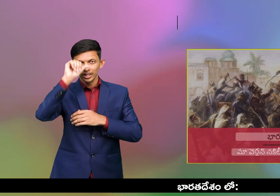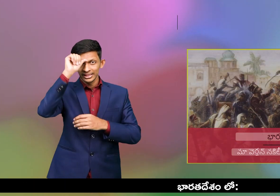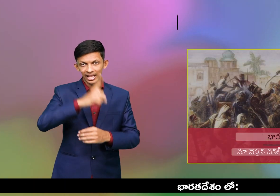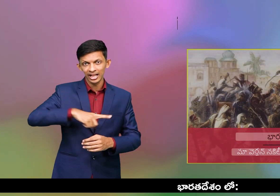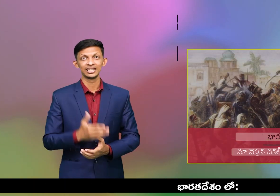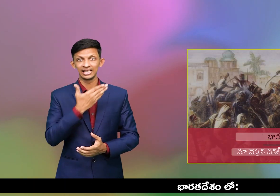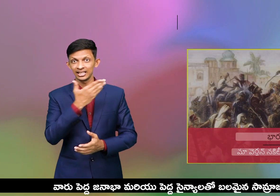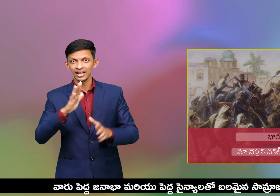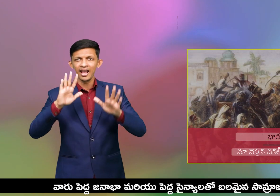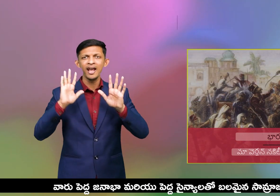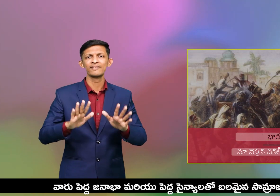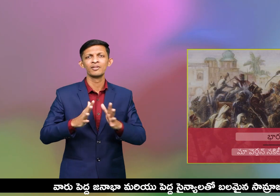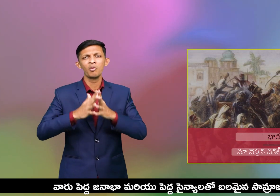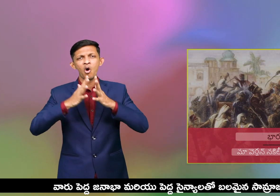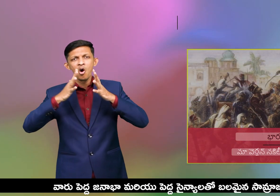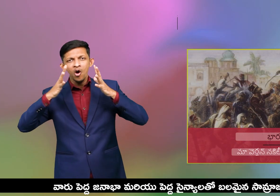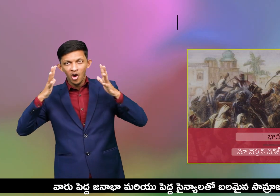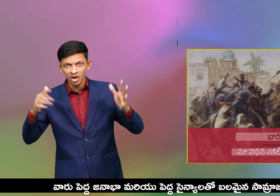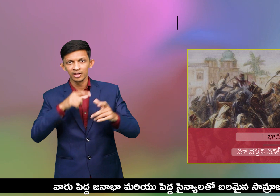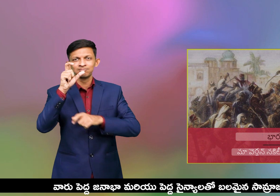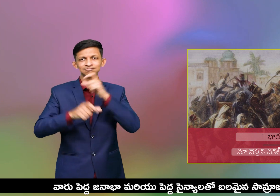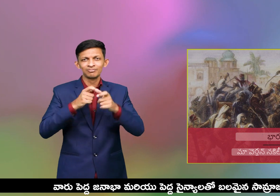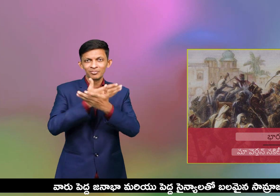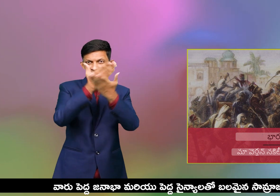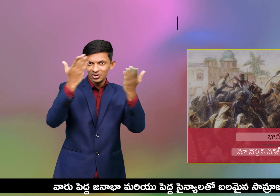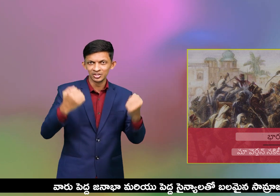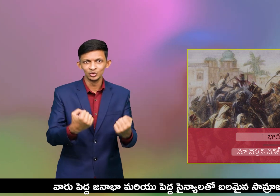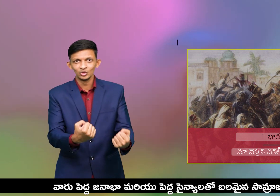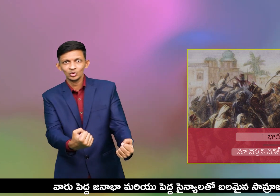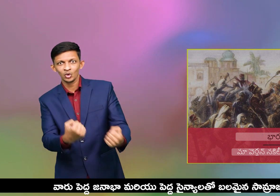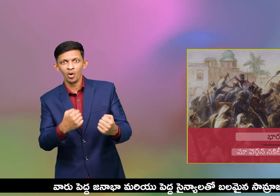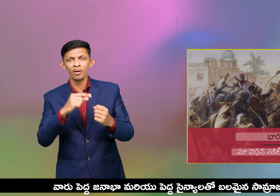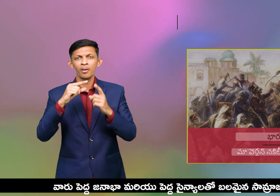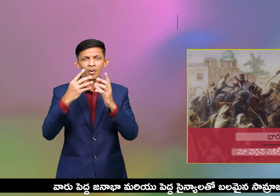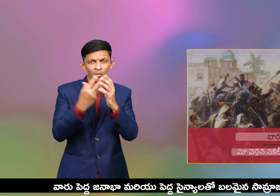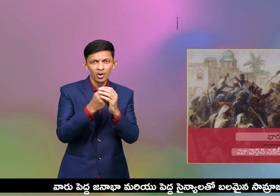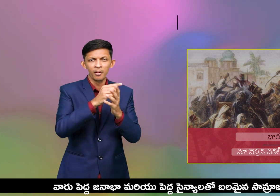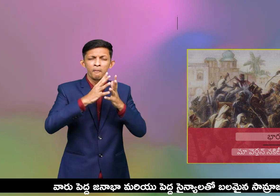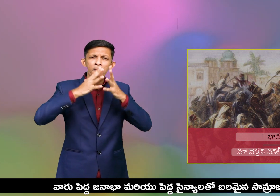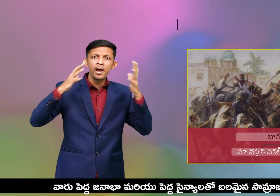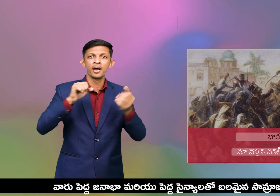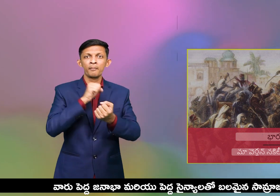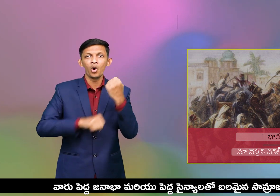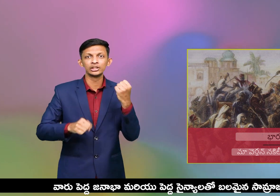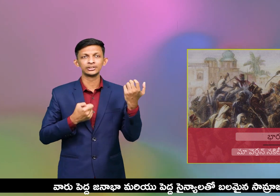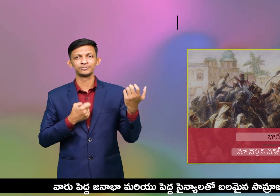భారతదేశంలో వారు పెద్ద జనాభా మరియు పెద్ద సైన్యాలతో బలమైన సామ్రాజ్యాలను కలిగి